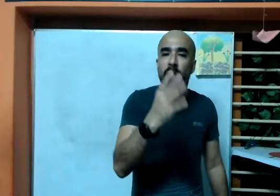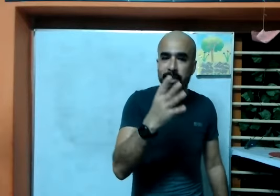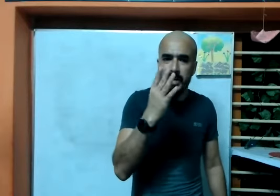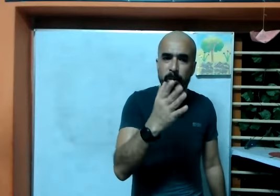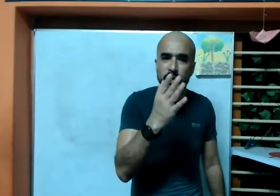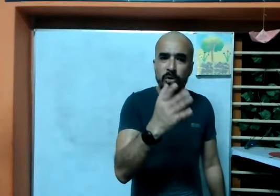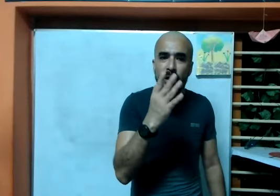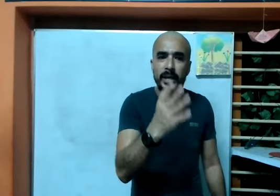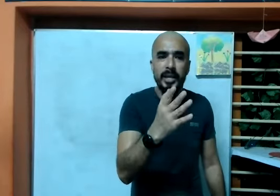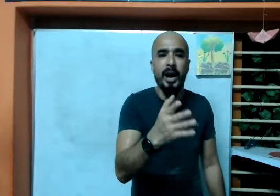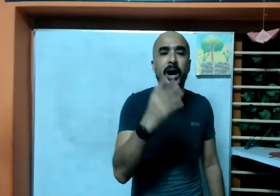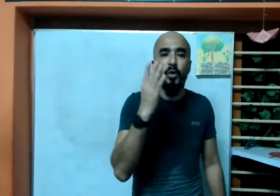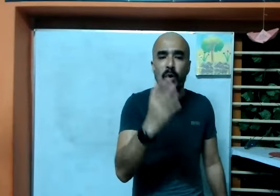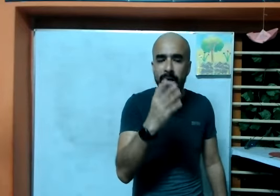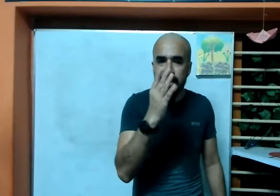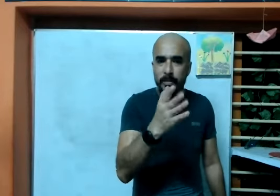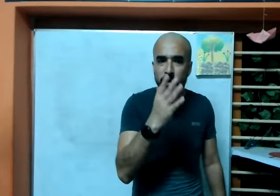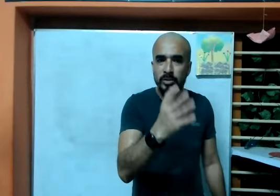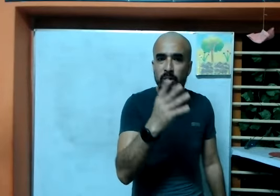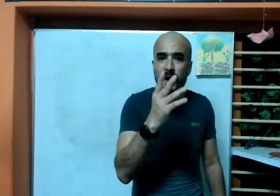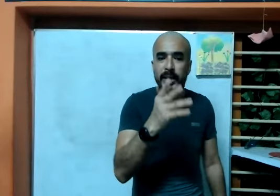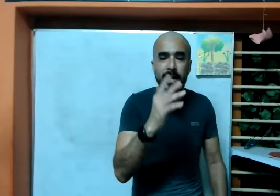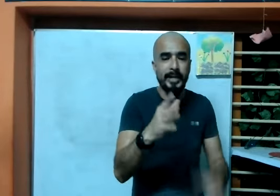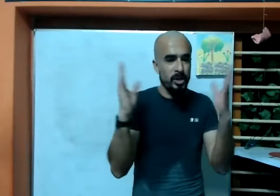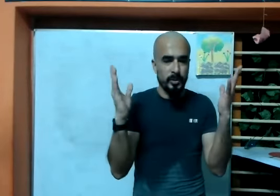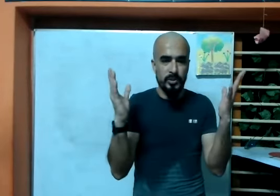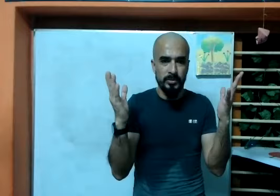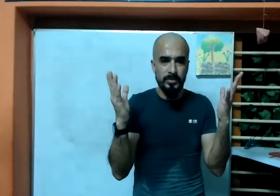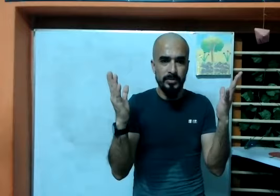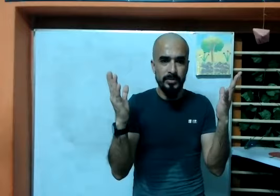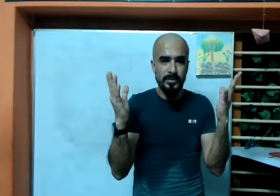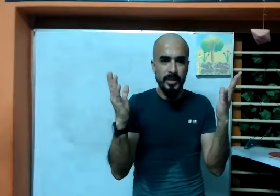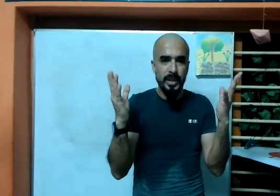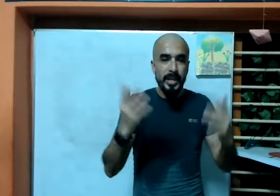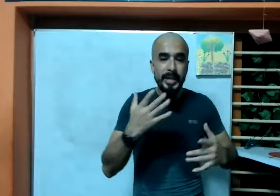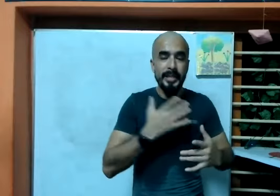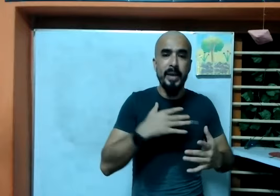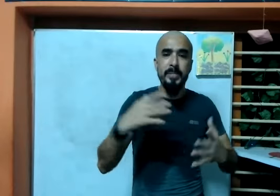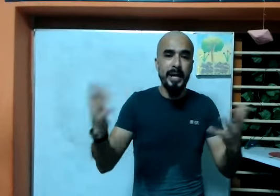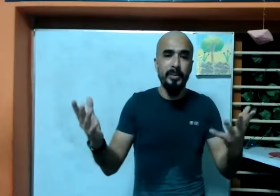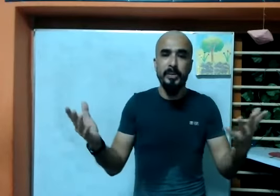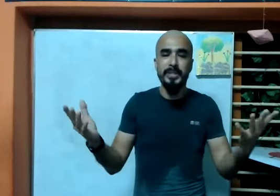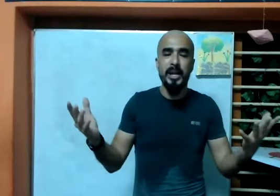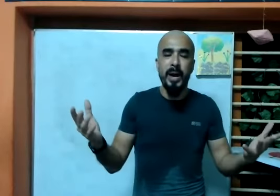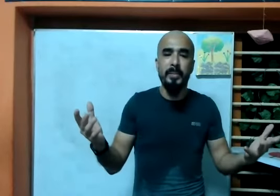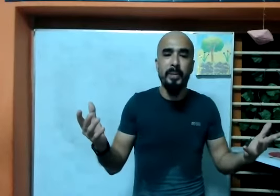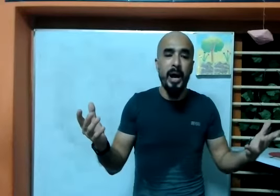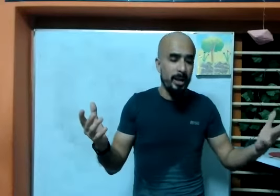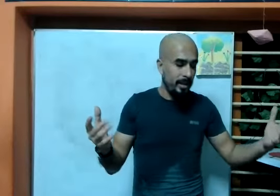আইসক্রিম পছন্দ করে কি না, ও আইসক্রিম পছন্দ করে কি না, এটা ছিল প্রশ্ন। এই টাইম মাকে বলতে পারছি না মা মা মা